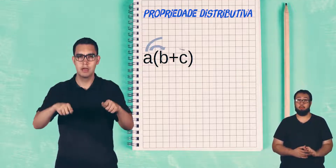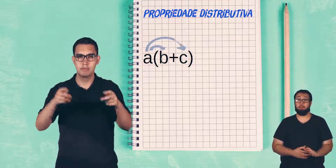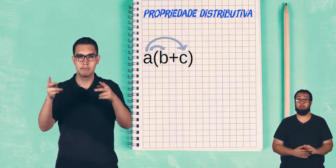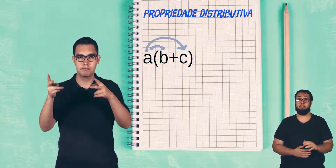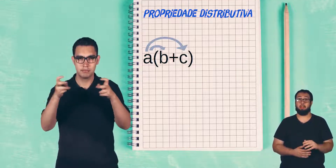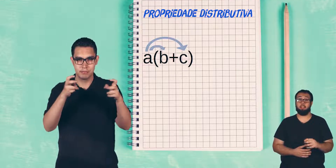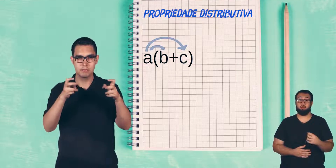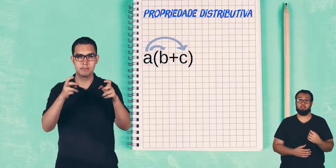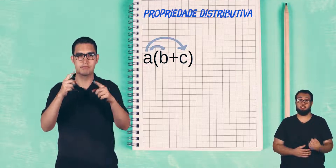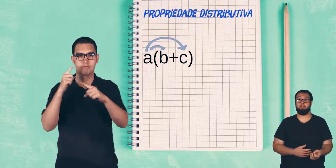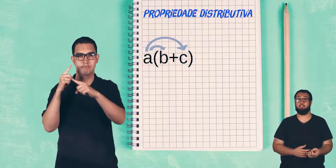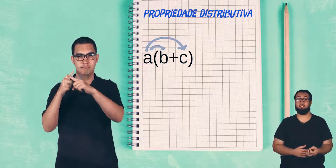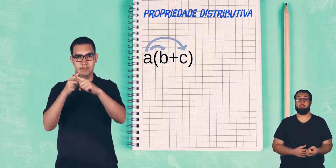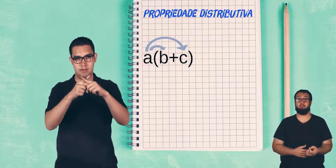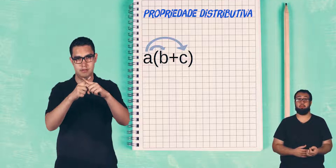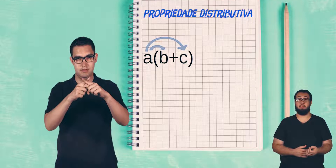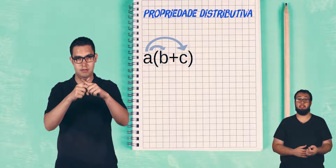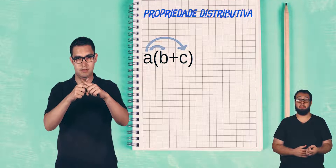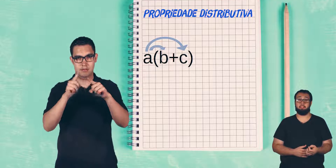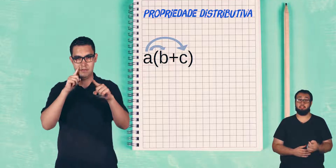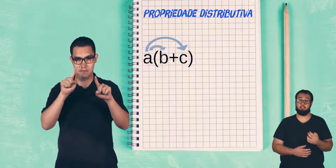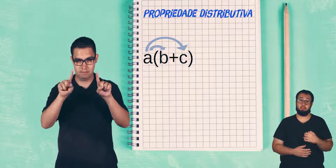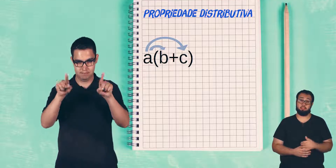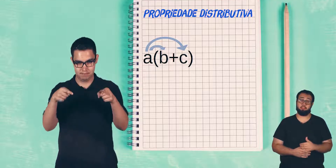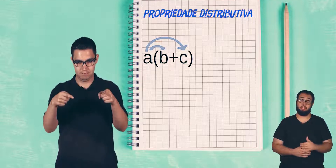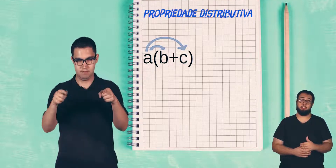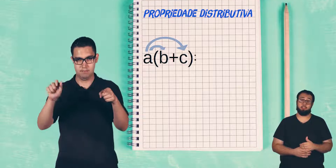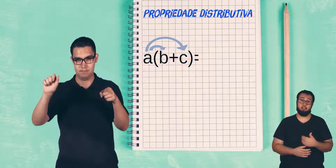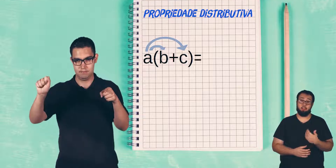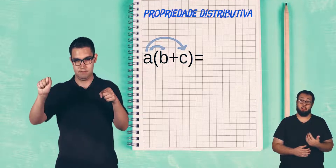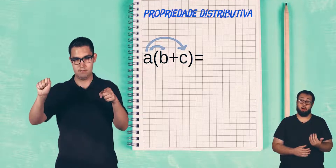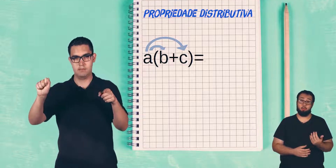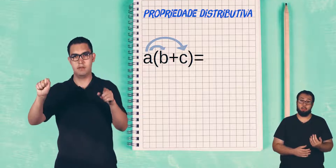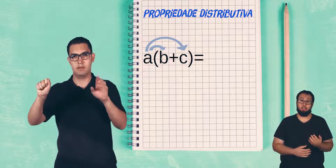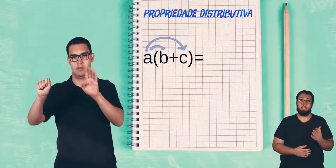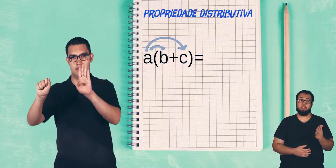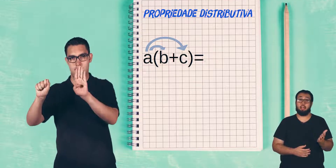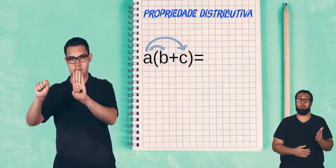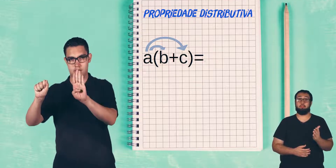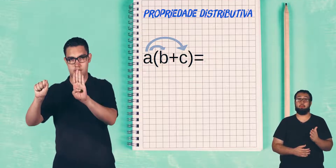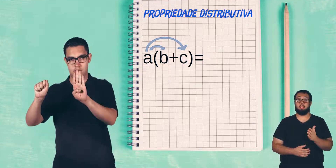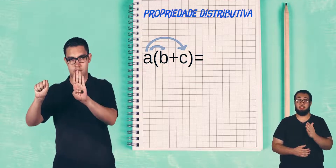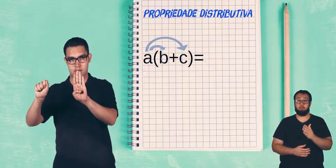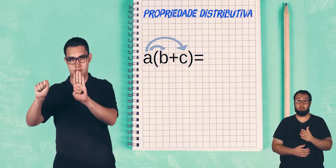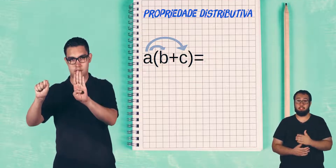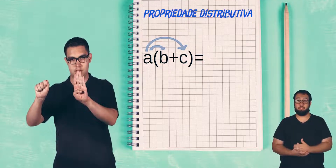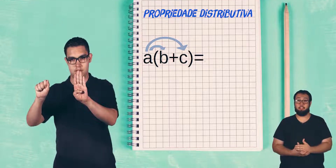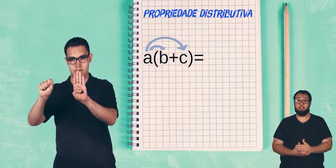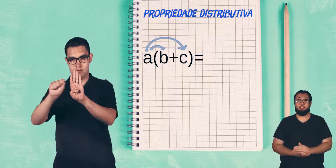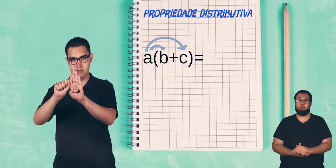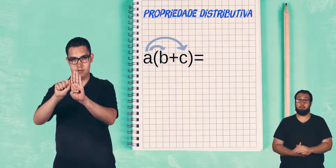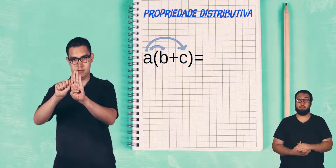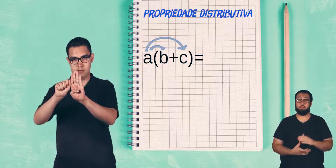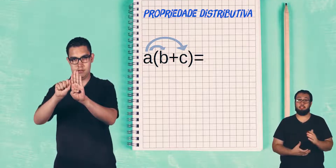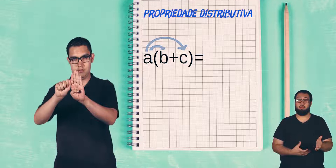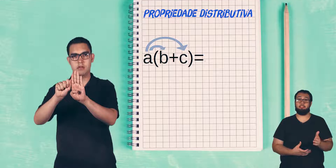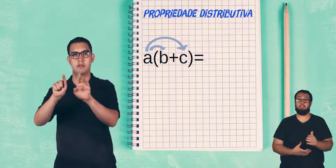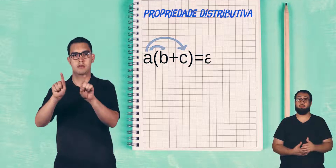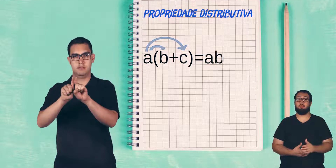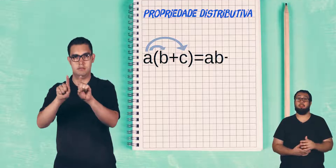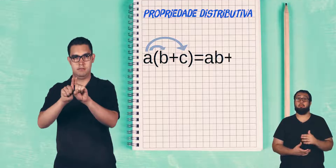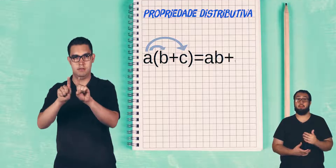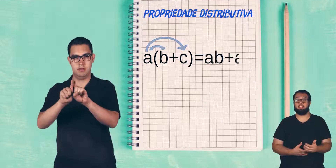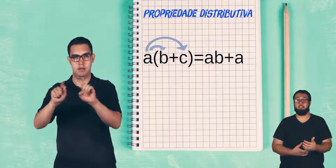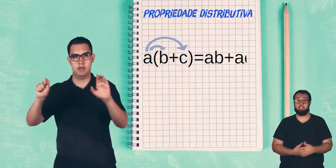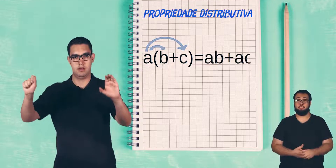multiplicar o número A por cada um dos termos dessa soma entre parênteses e somar os resultados. Logo, de A multiplicando B mais C, obtemos A